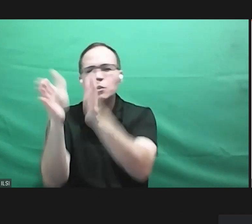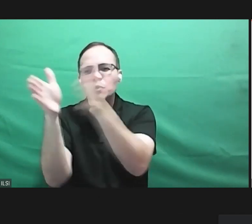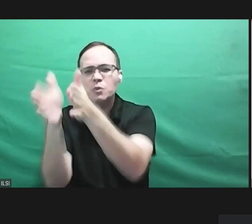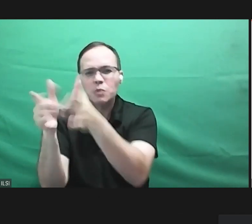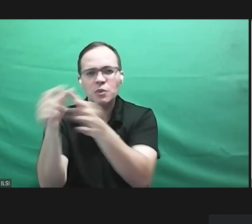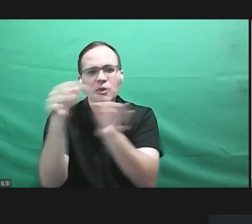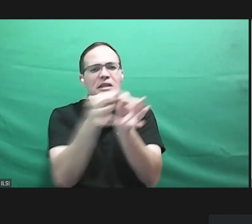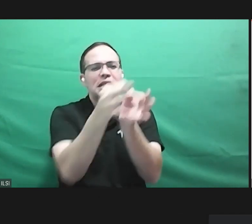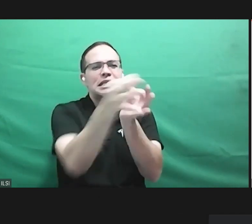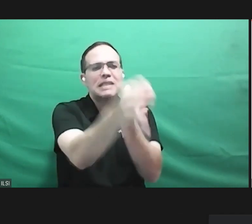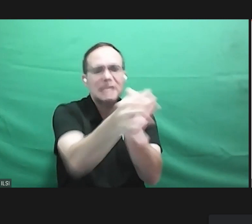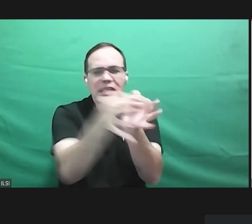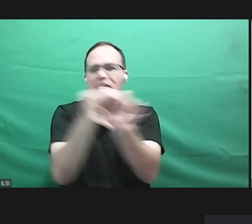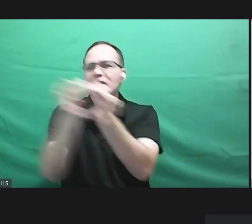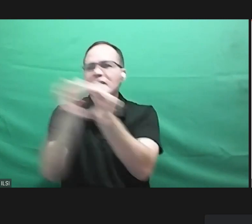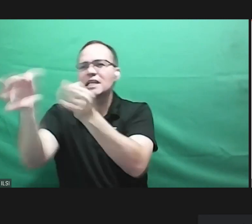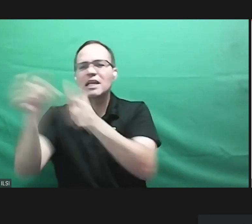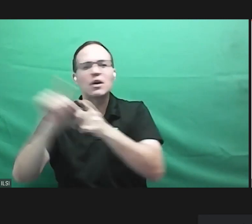no es un tema